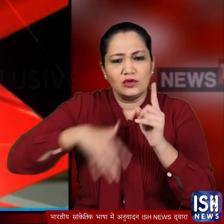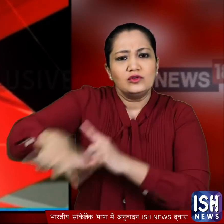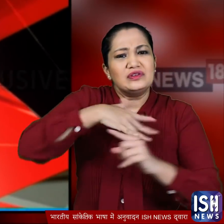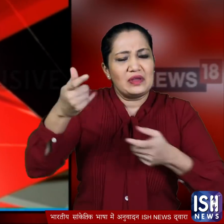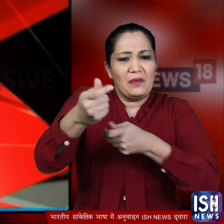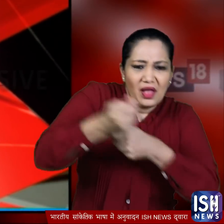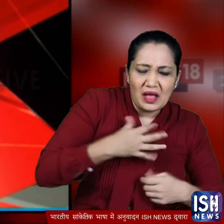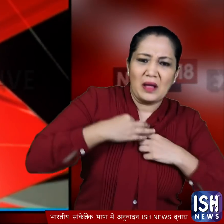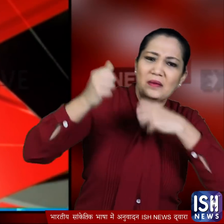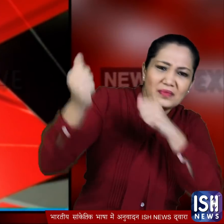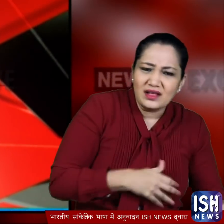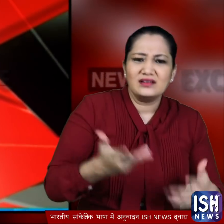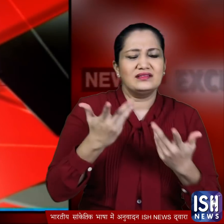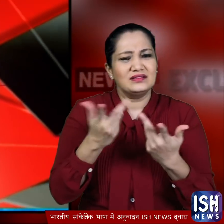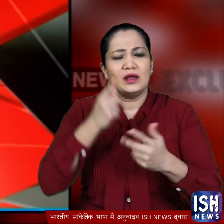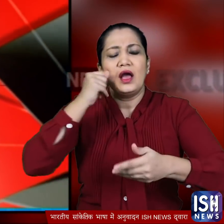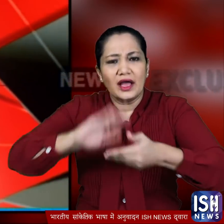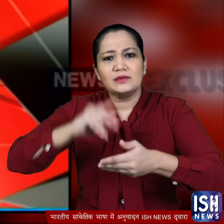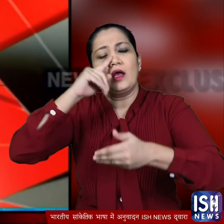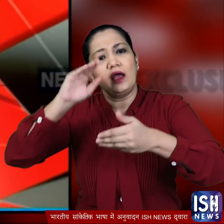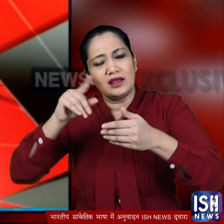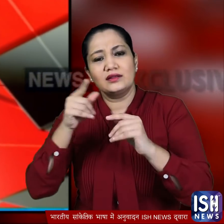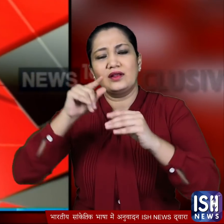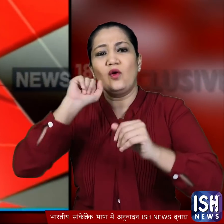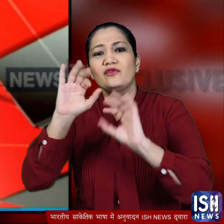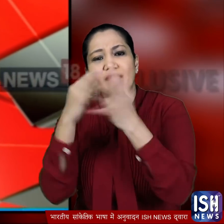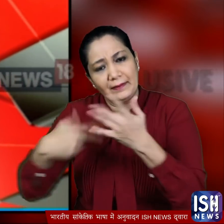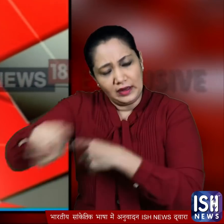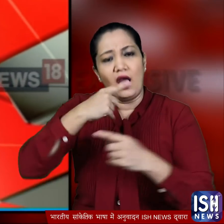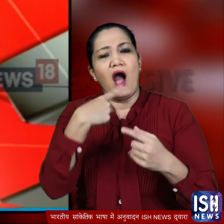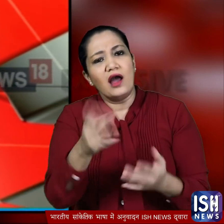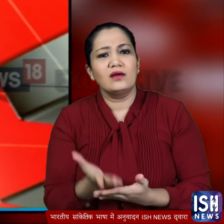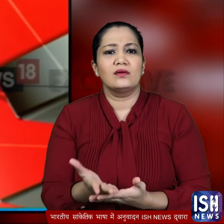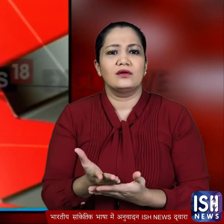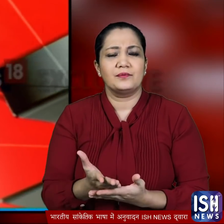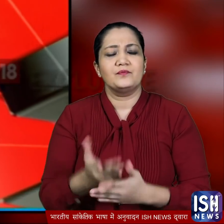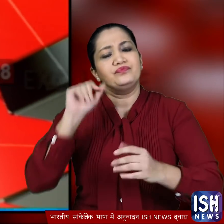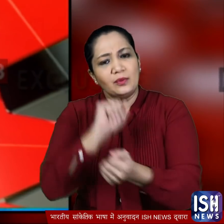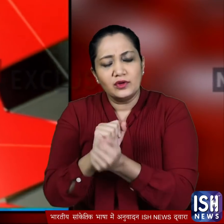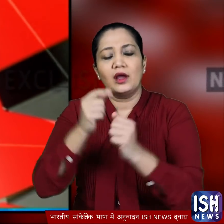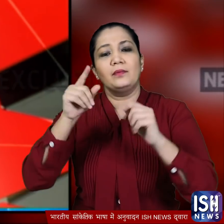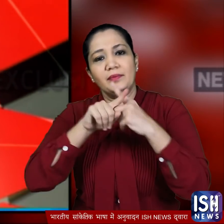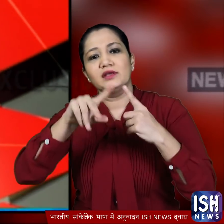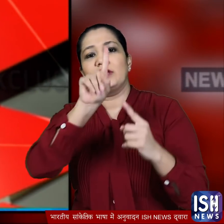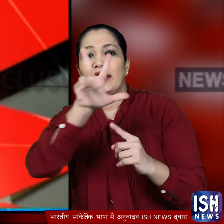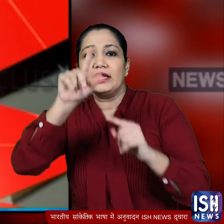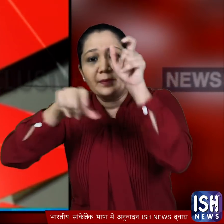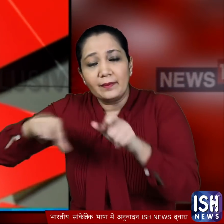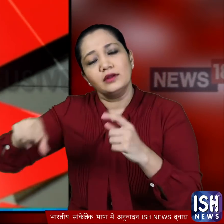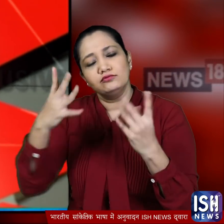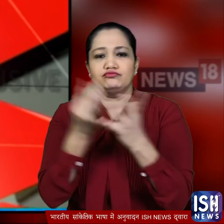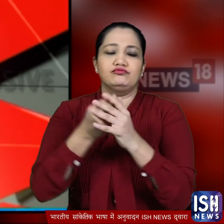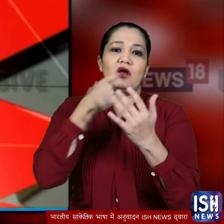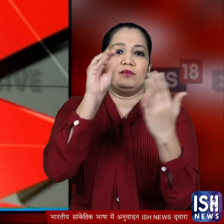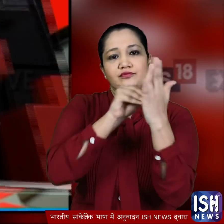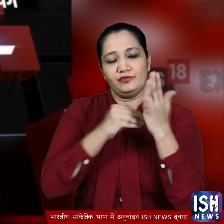ठेकेदार दुशासन बन गए, जिन्हें महिला के पति और ससुराल वालों ने ही मनमानी करने की छूट दी थी। इसलिए पुलिस ने पति समेत 1.5 दर्जन लोगों के